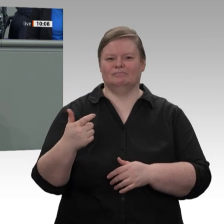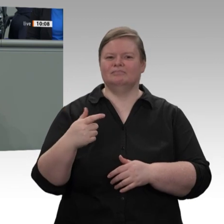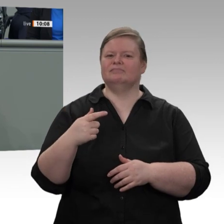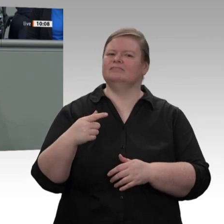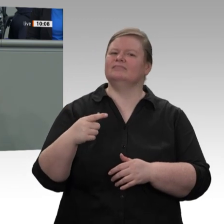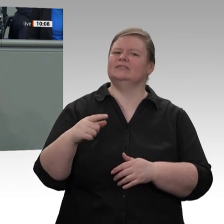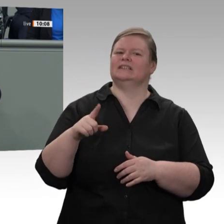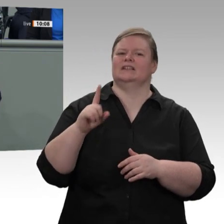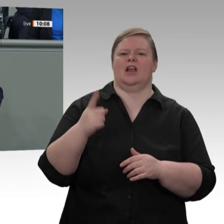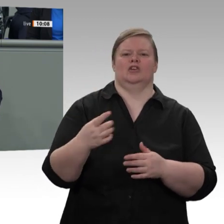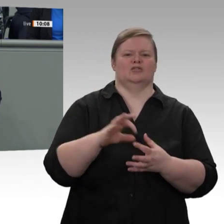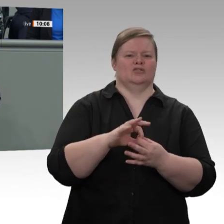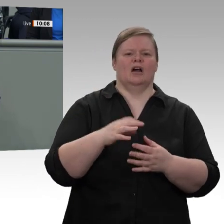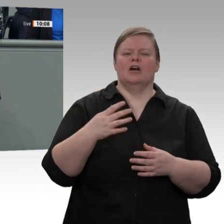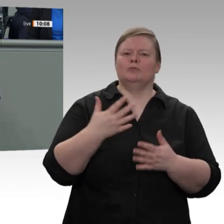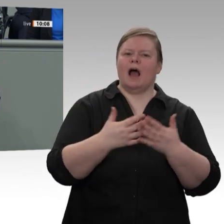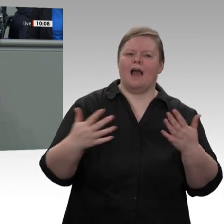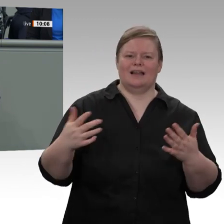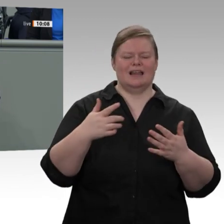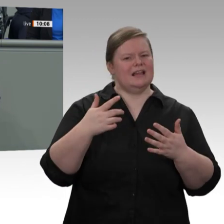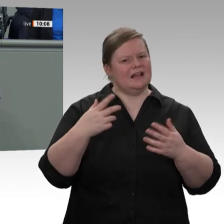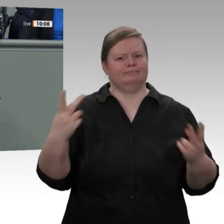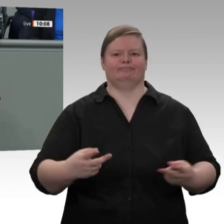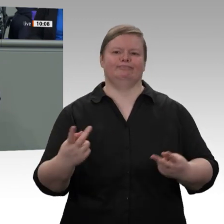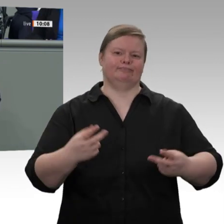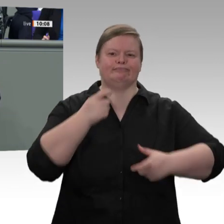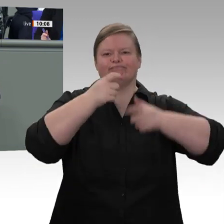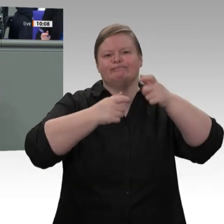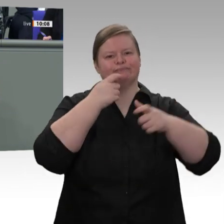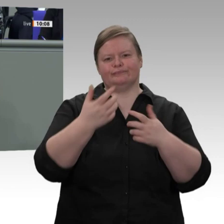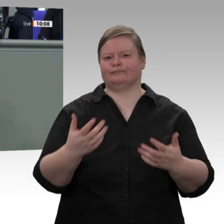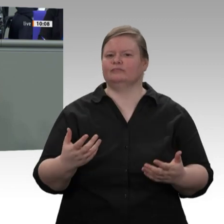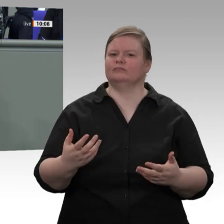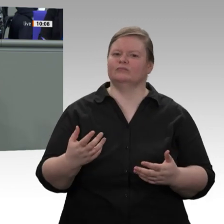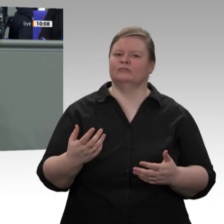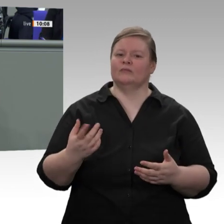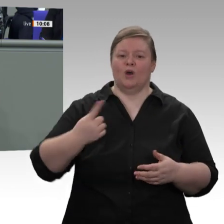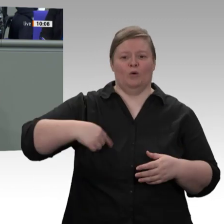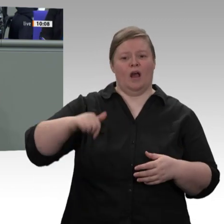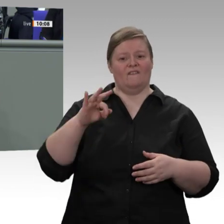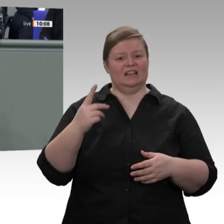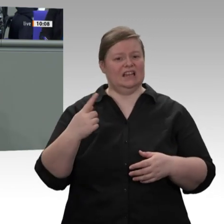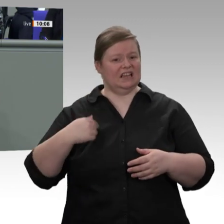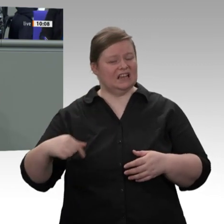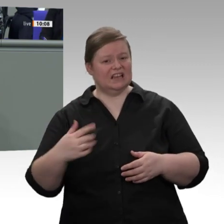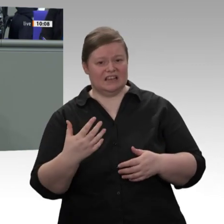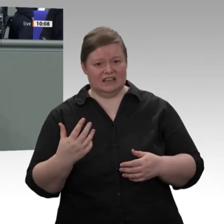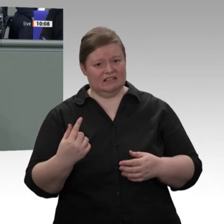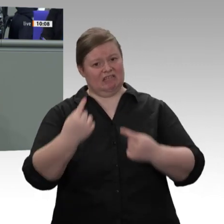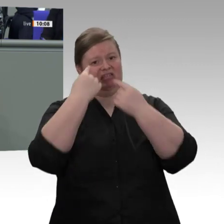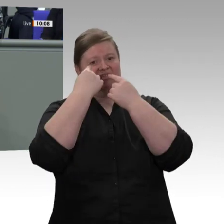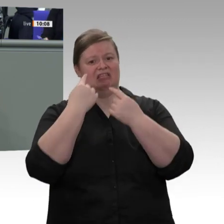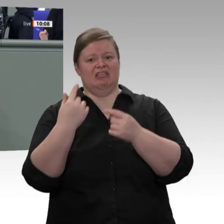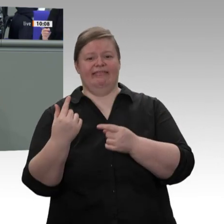für Rufmord. Sie wollen durch Verfemung der Opposition eine verfehlte Regierungspolitik gegen